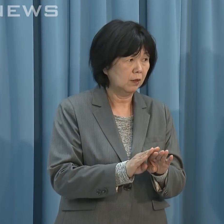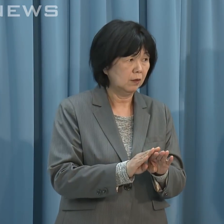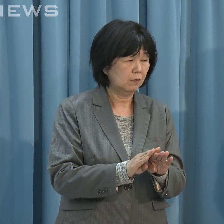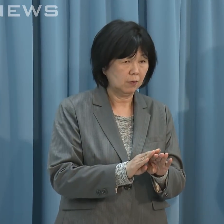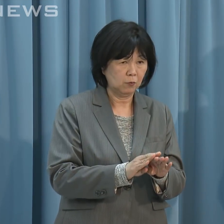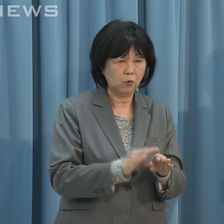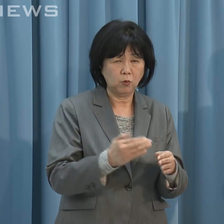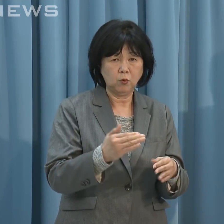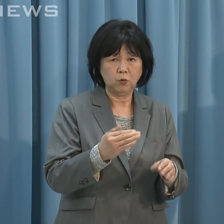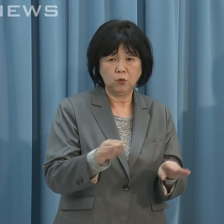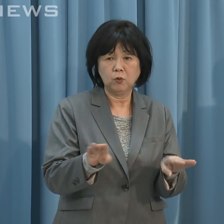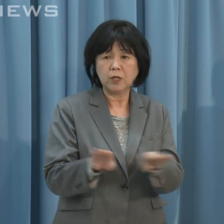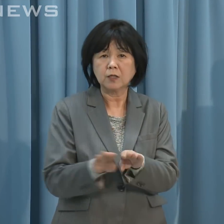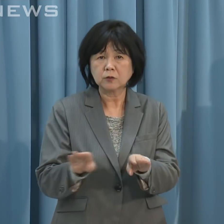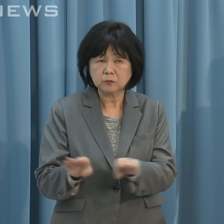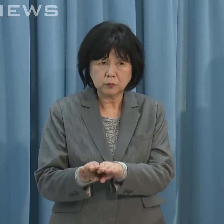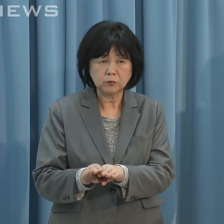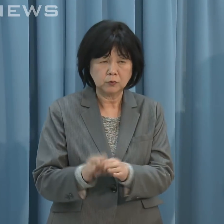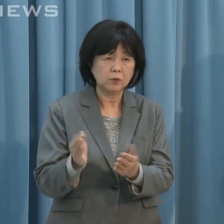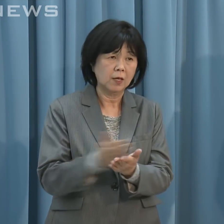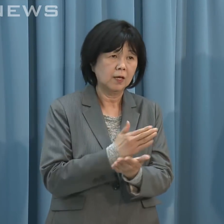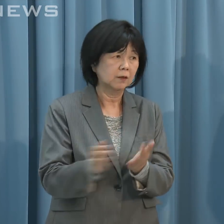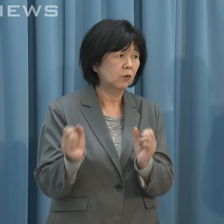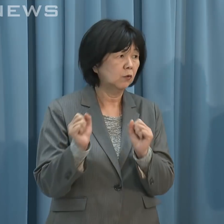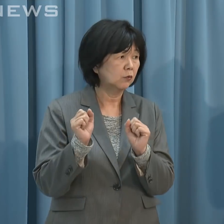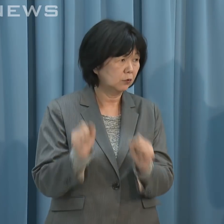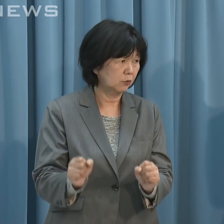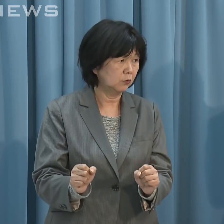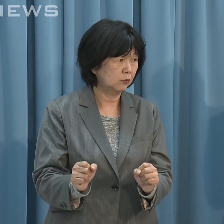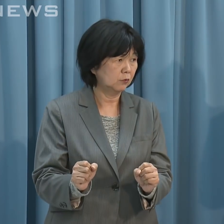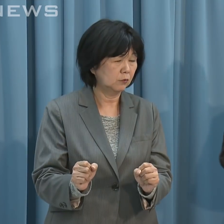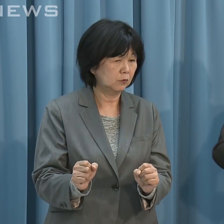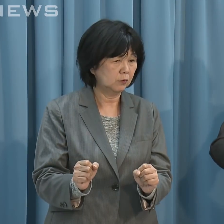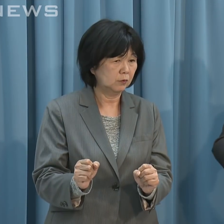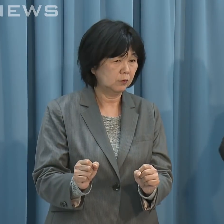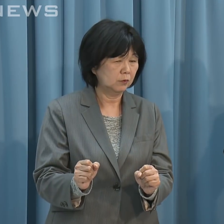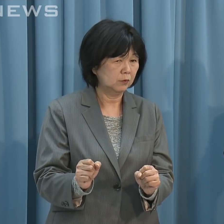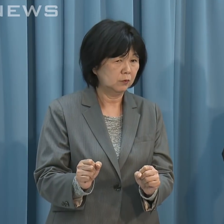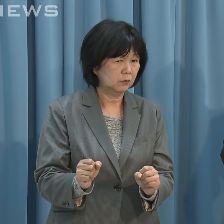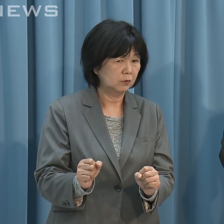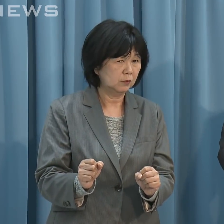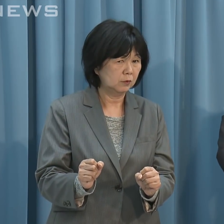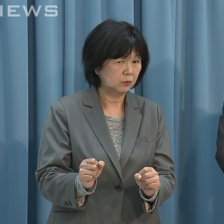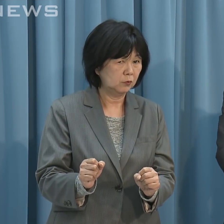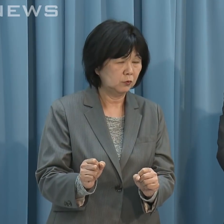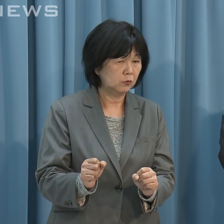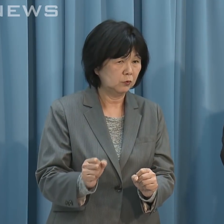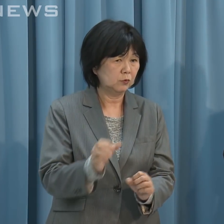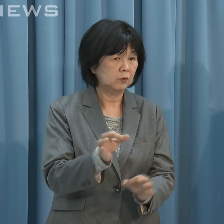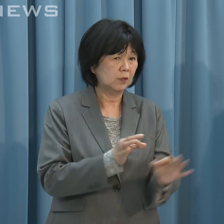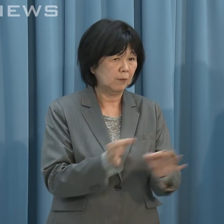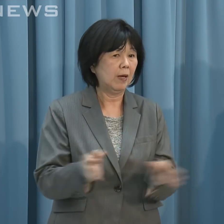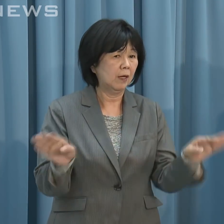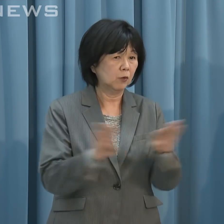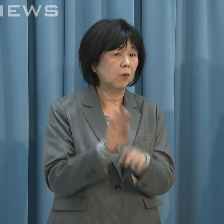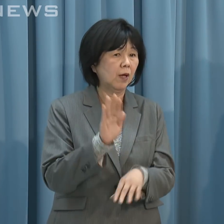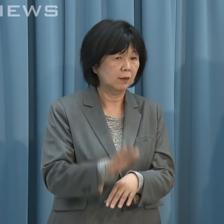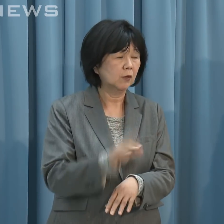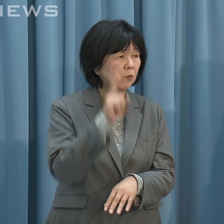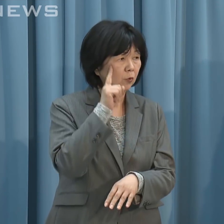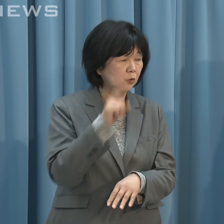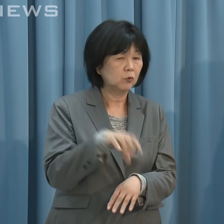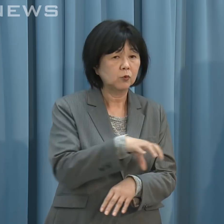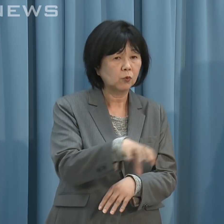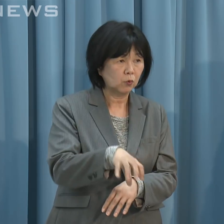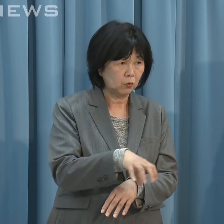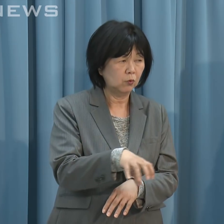するというふうな、 はい、 判断をして、 はい、 先回りして判断したところなんですが、まさにそのそういったところ、